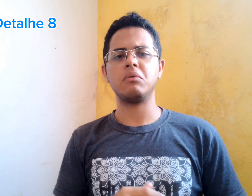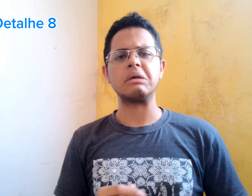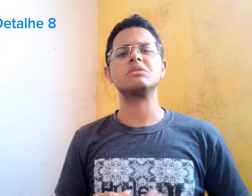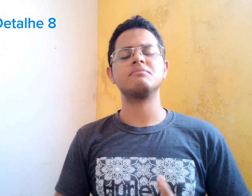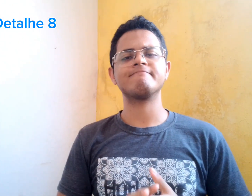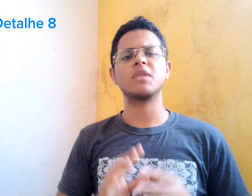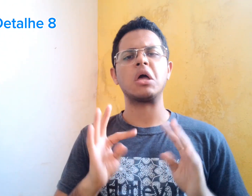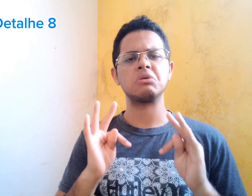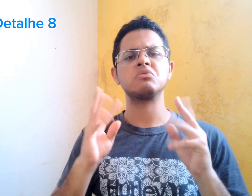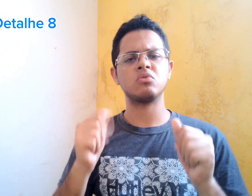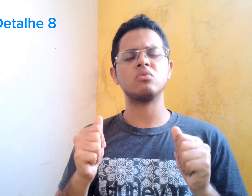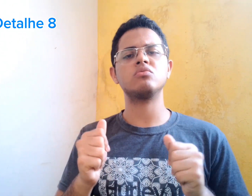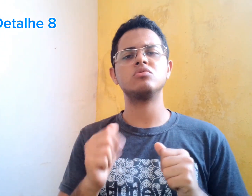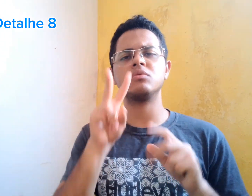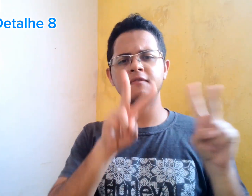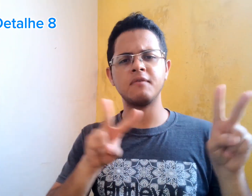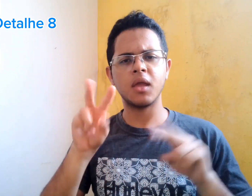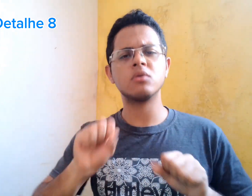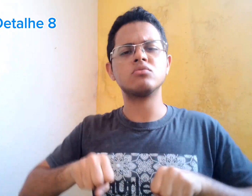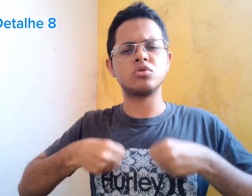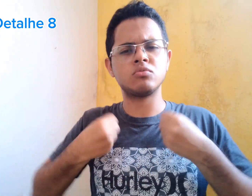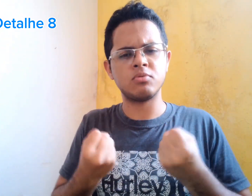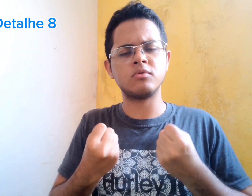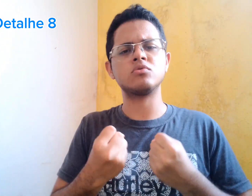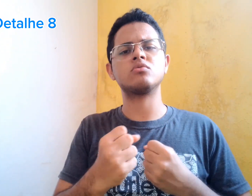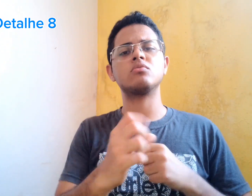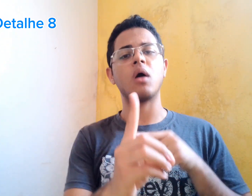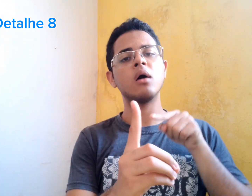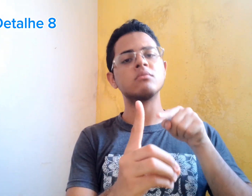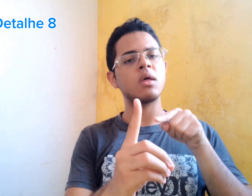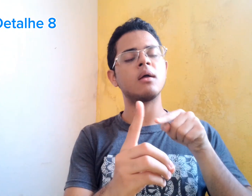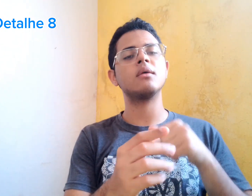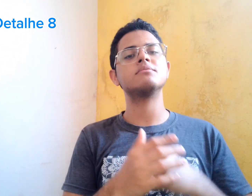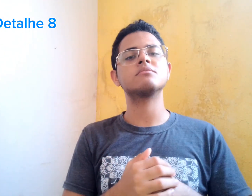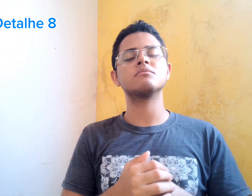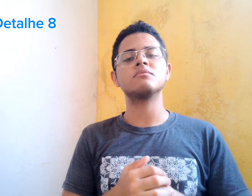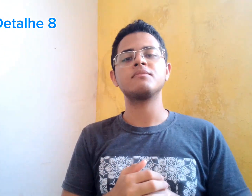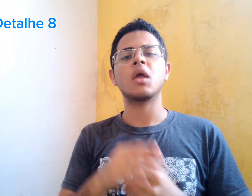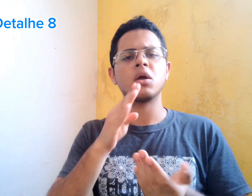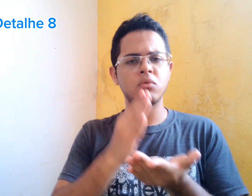Todos viram o esforço... que ela teve. Pra ela conseguir passar na faculdade.